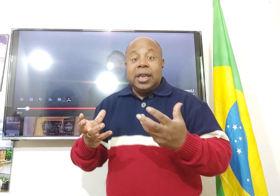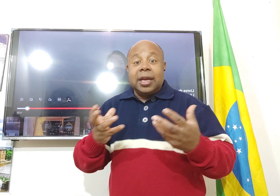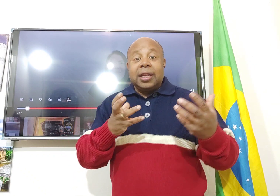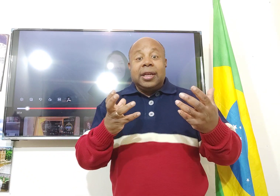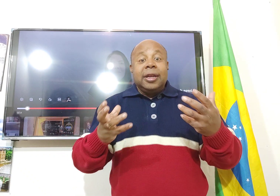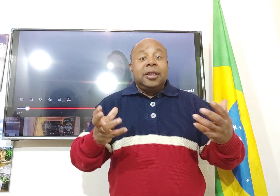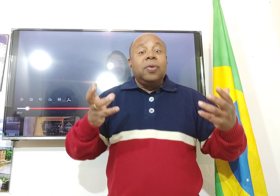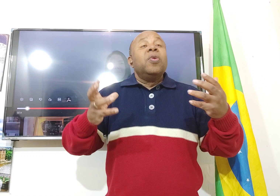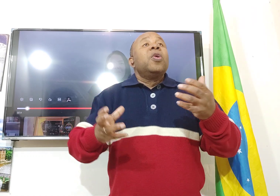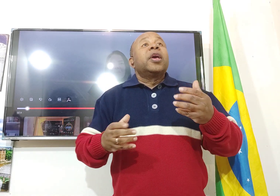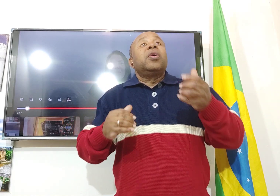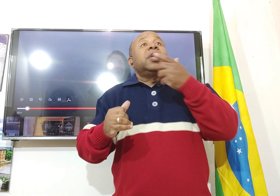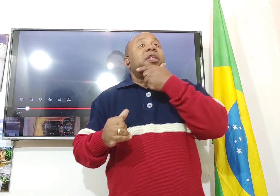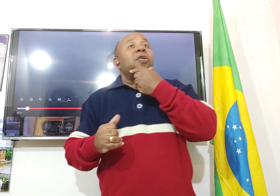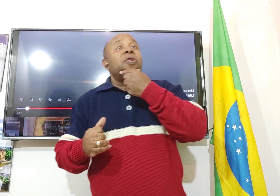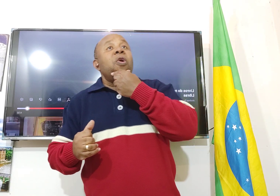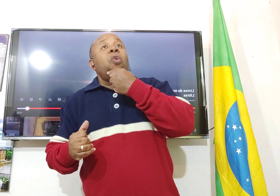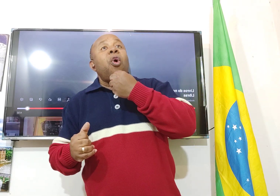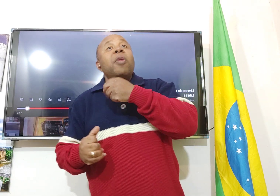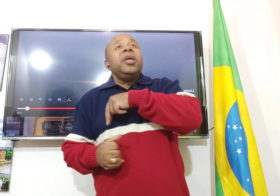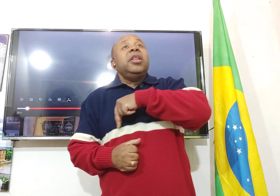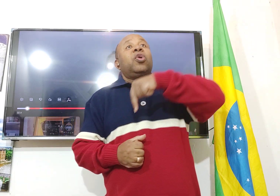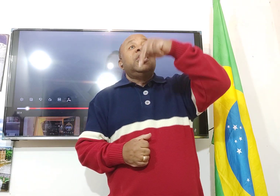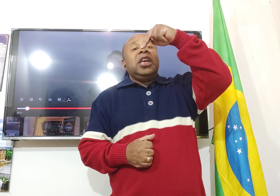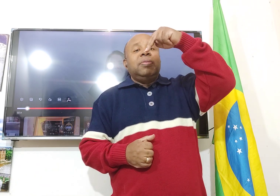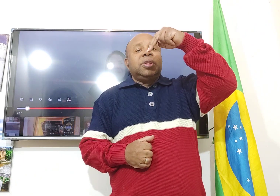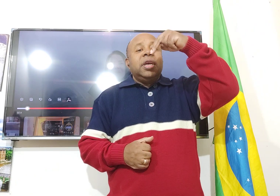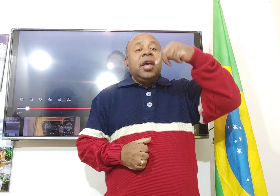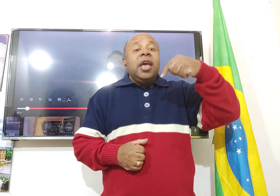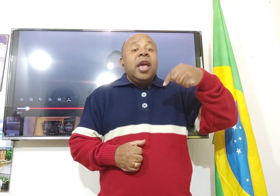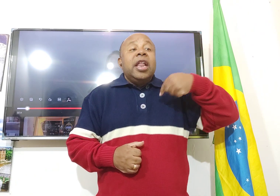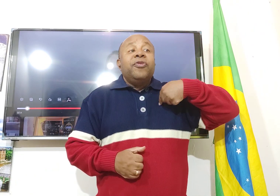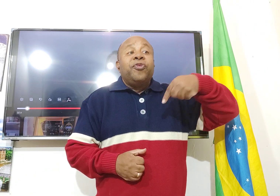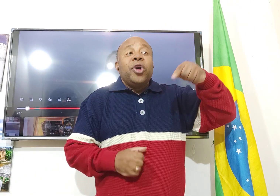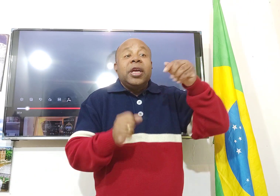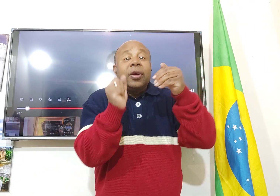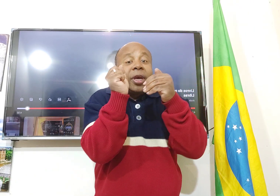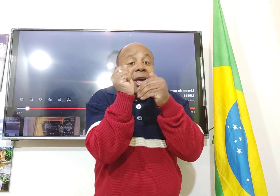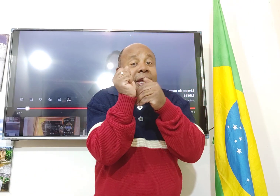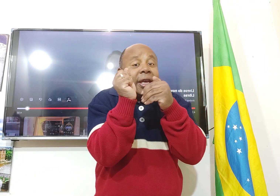cênica. Então, o que aconteceu? O homem, Nicodemos, ele foi, o quê?